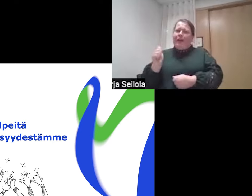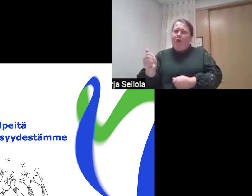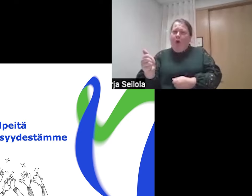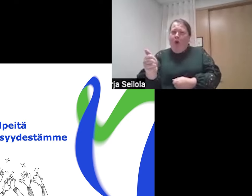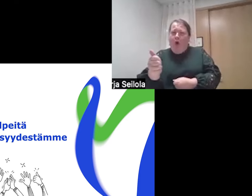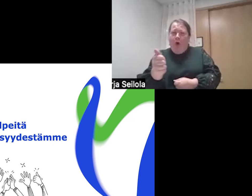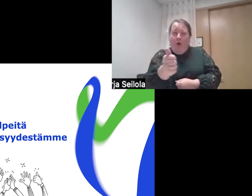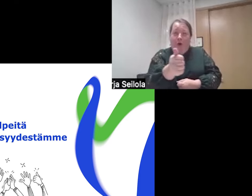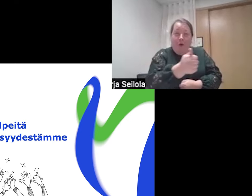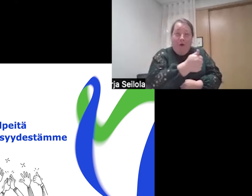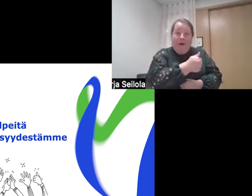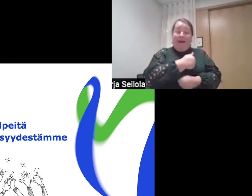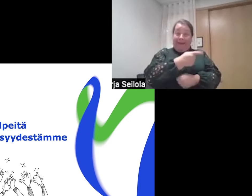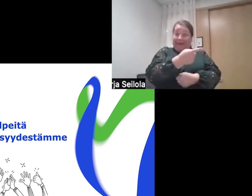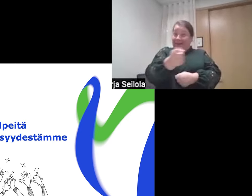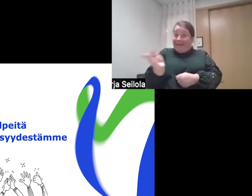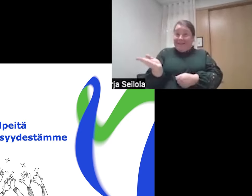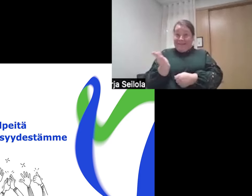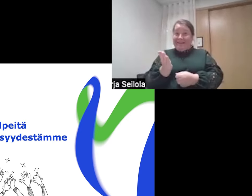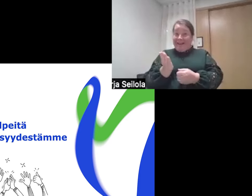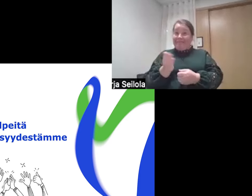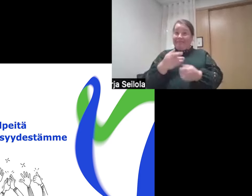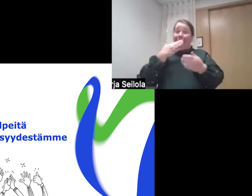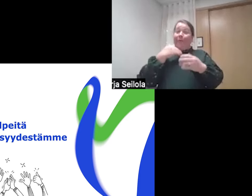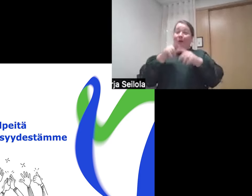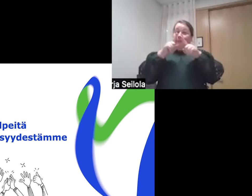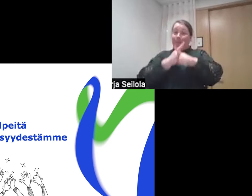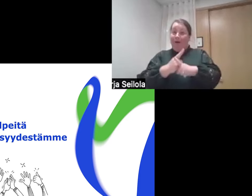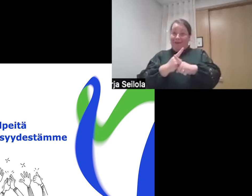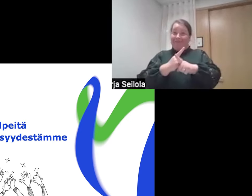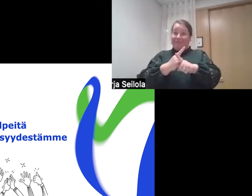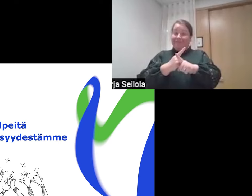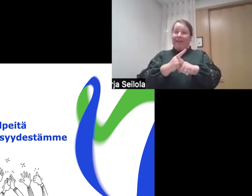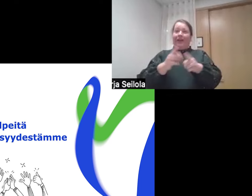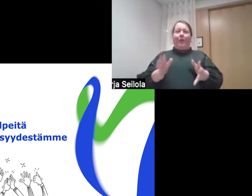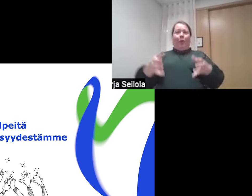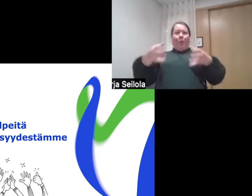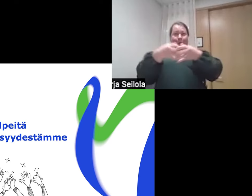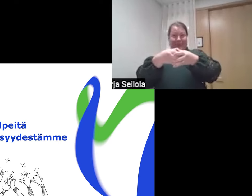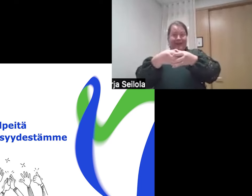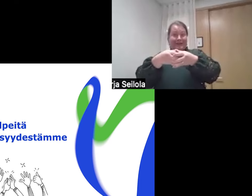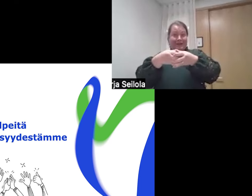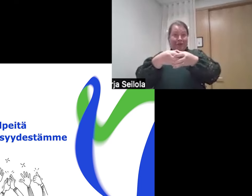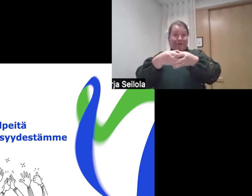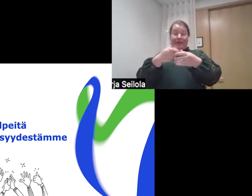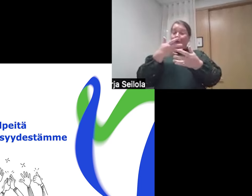voimme iloita. Ja muistakaa, me tarvitsemme teitä ihan jokaista mukaan